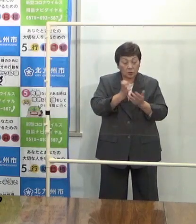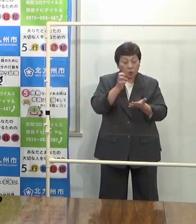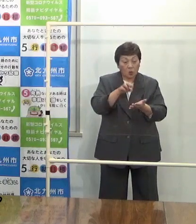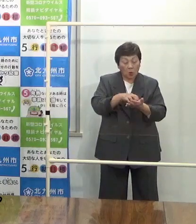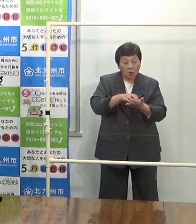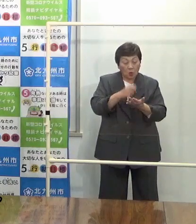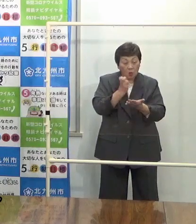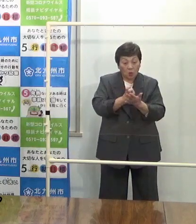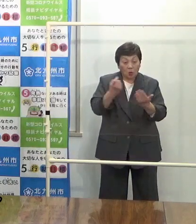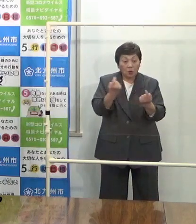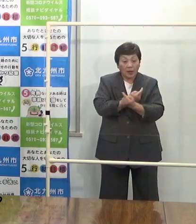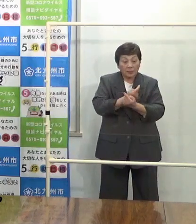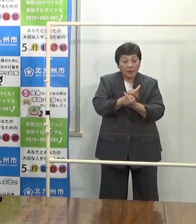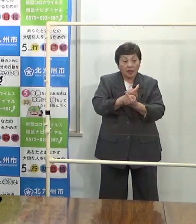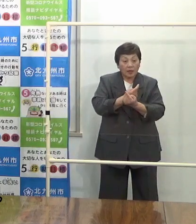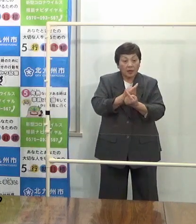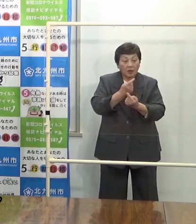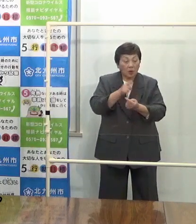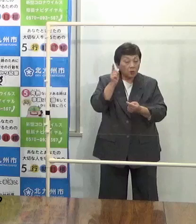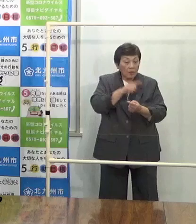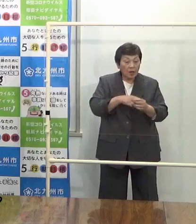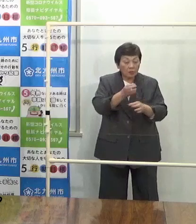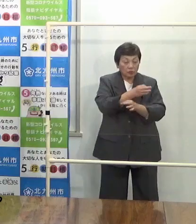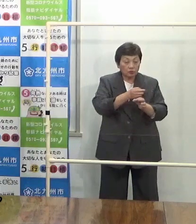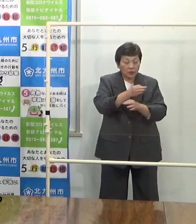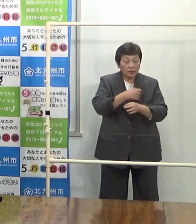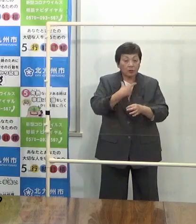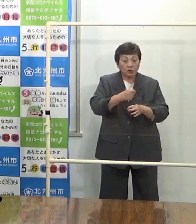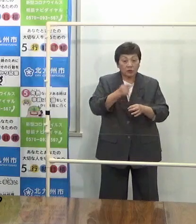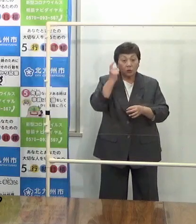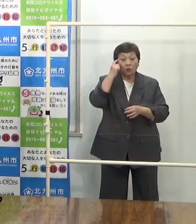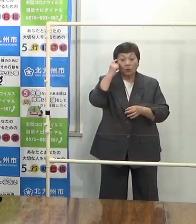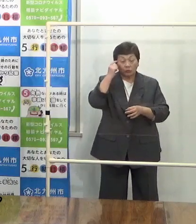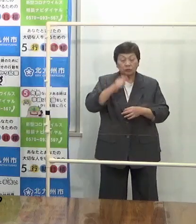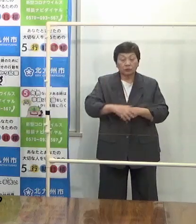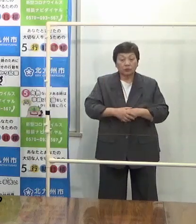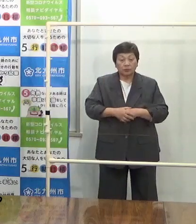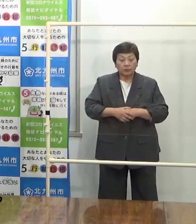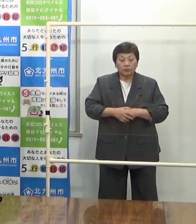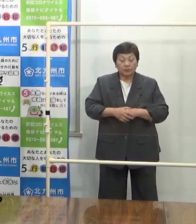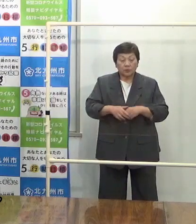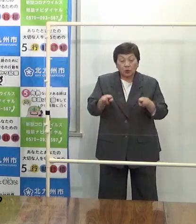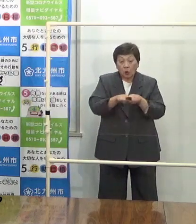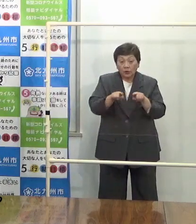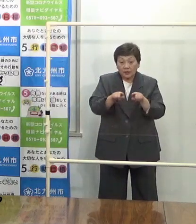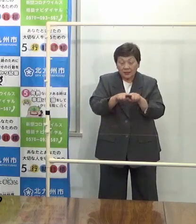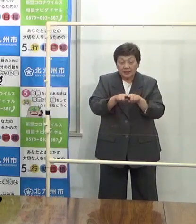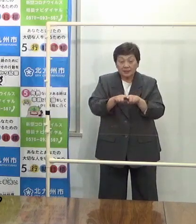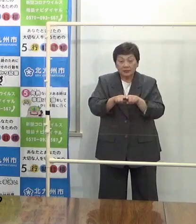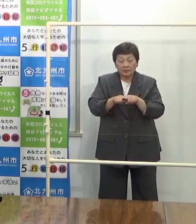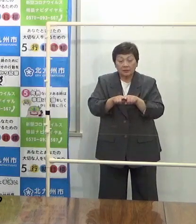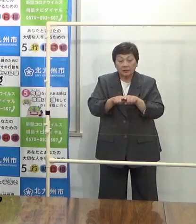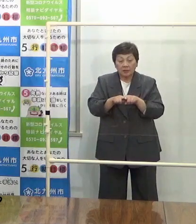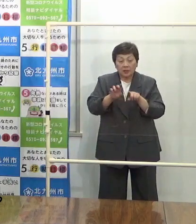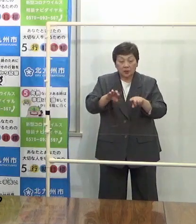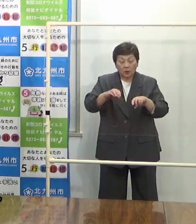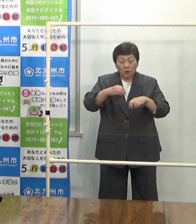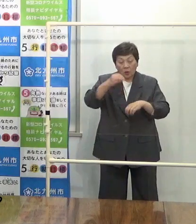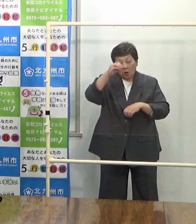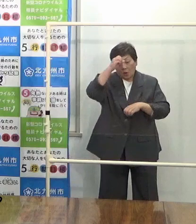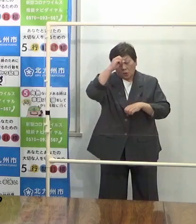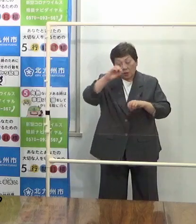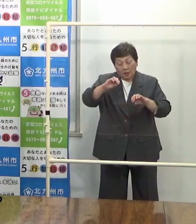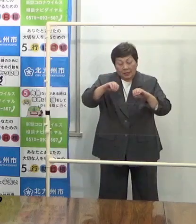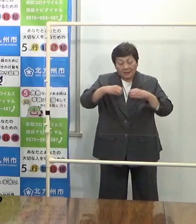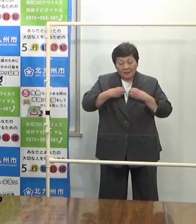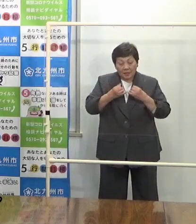的に運用していただければというふうに先週コメントしたわけであります。と同時にですね、この感染症法の改